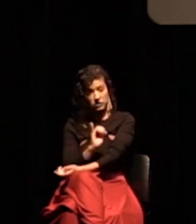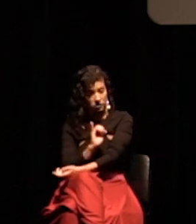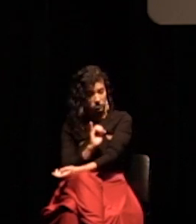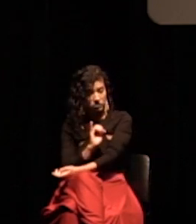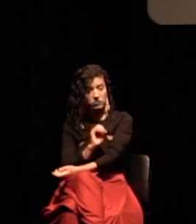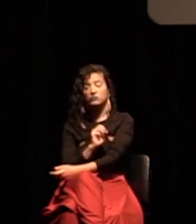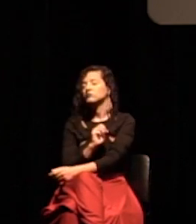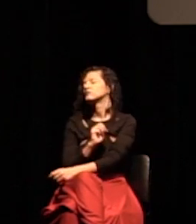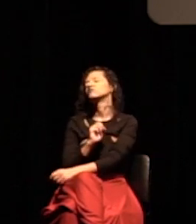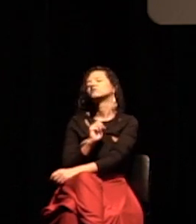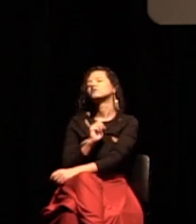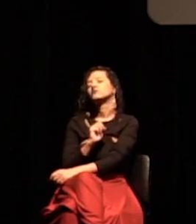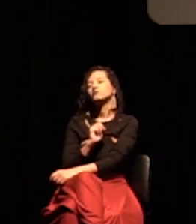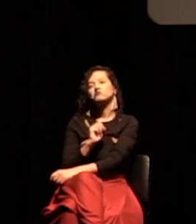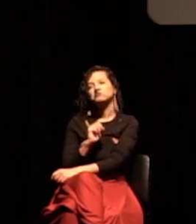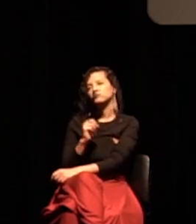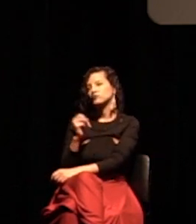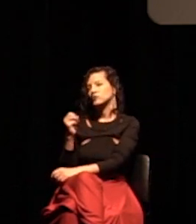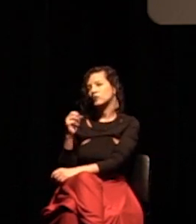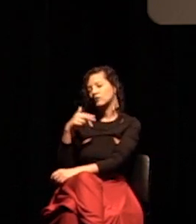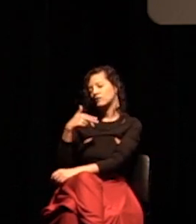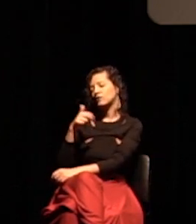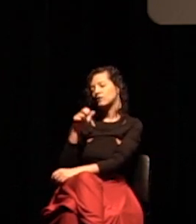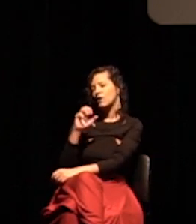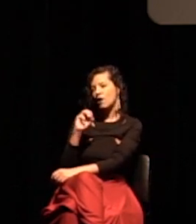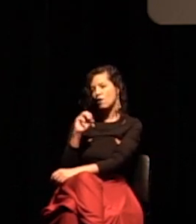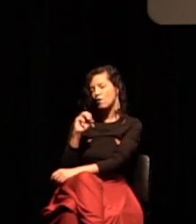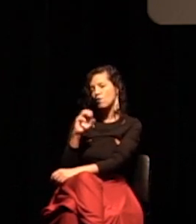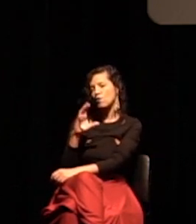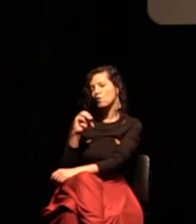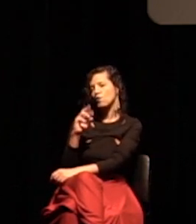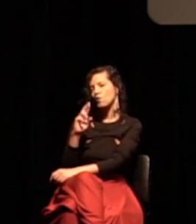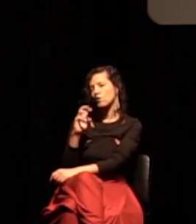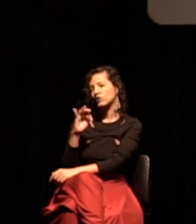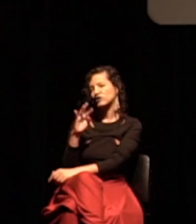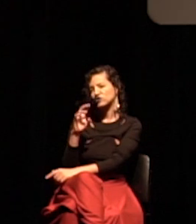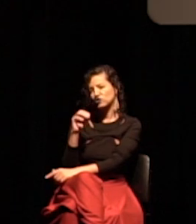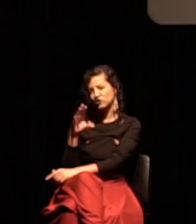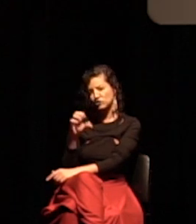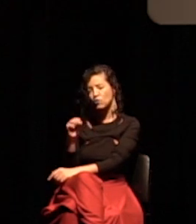né, do nosso neoconcretismo, vem da vanguarda russa.